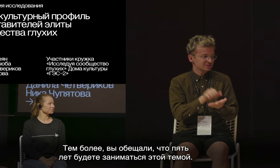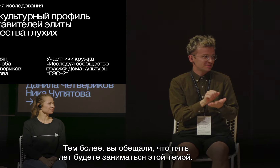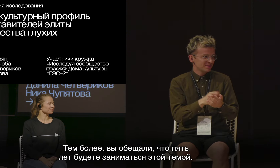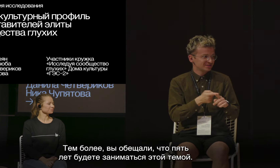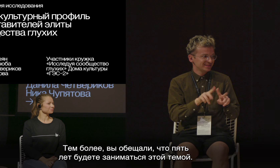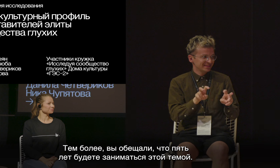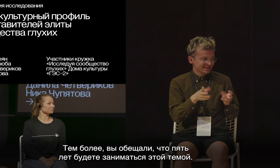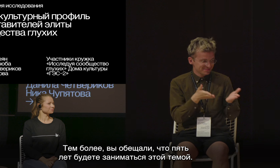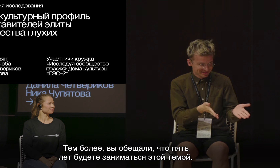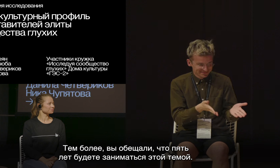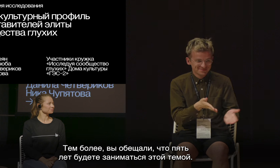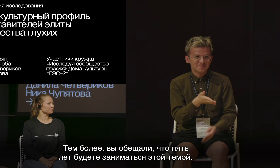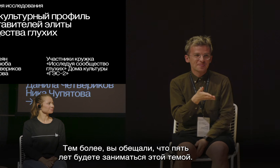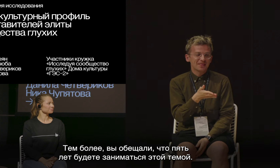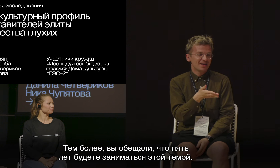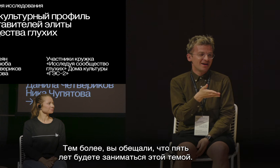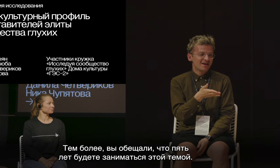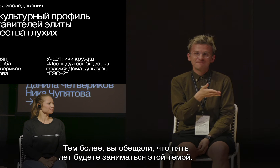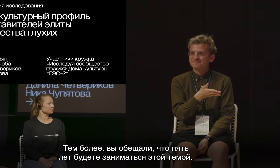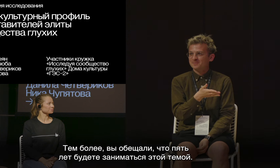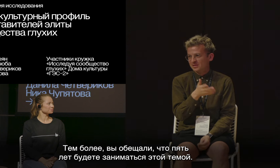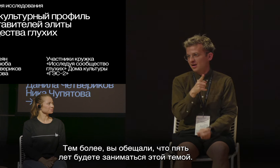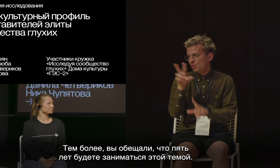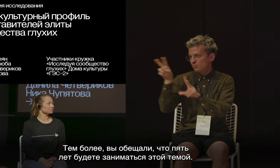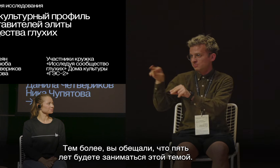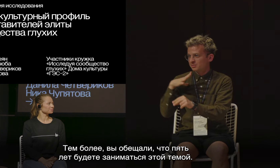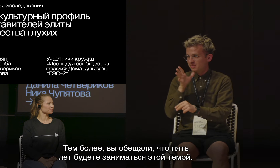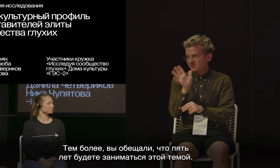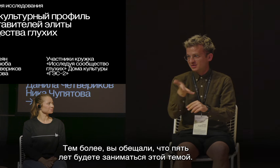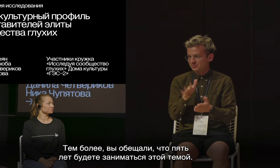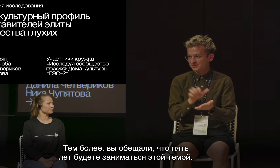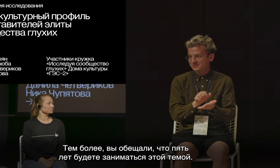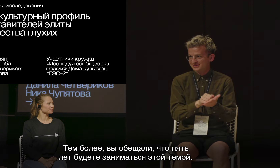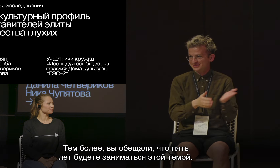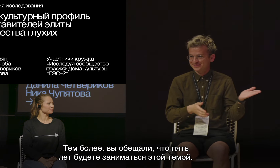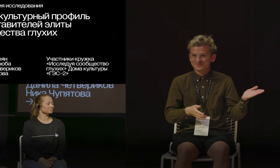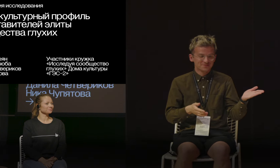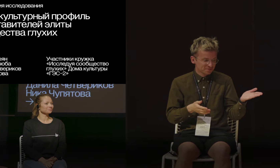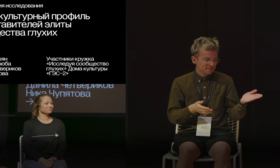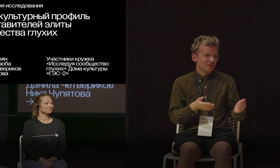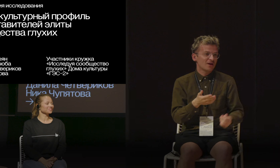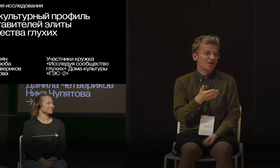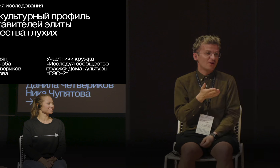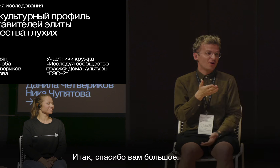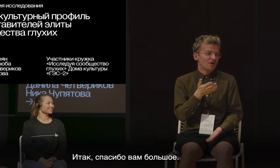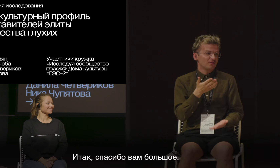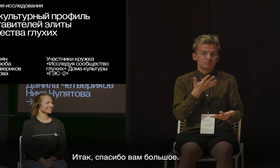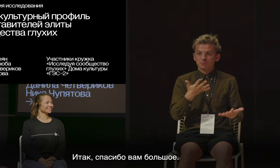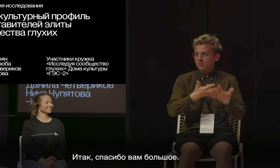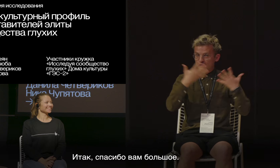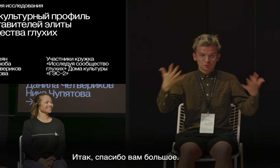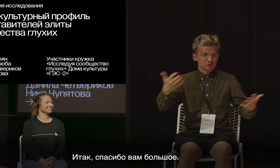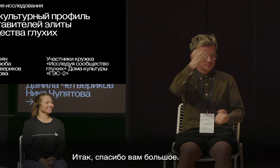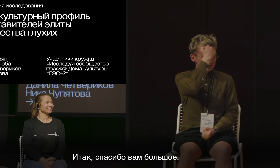рекомендовать в других городах. В общем, вам есть чем заняться. Вы обещали, да, что 5 лет будете заниматься